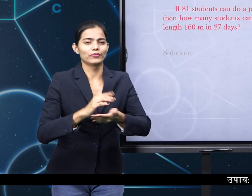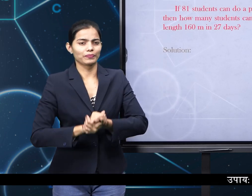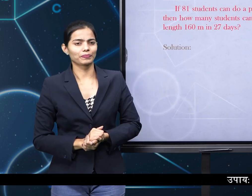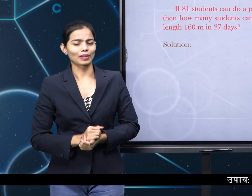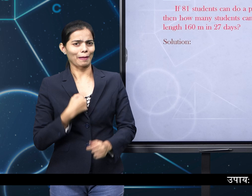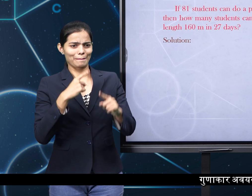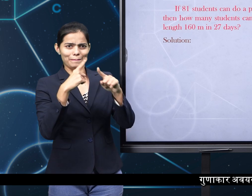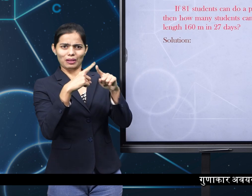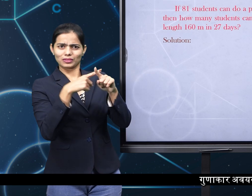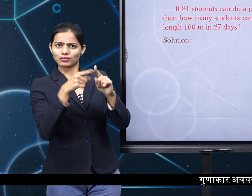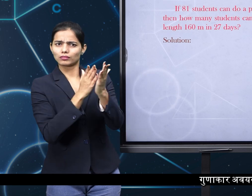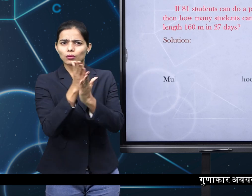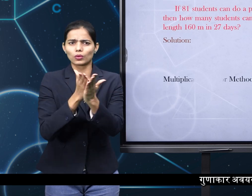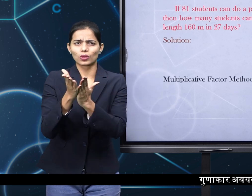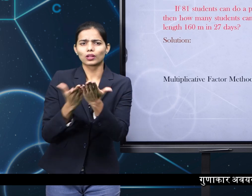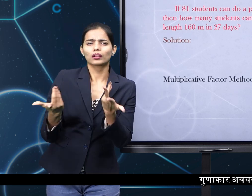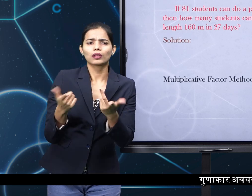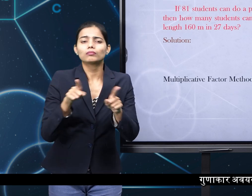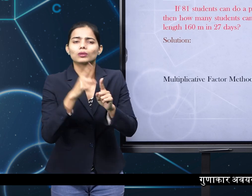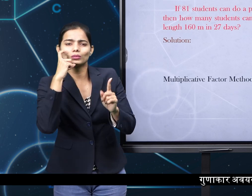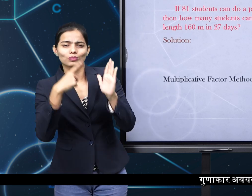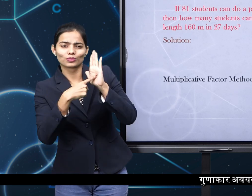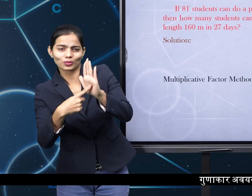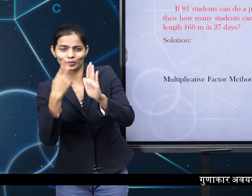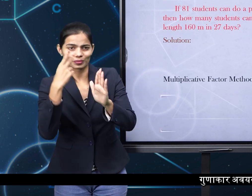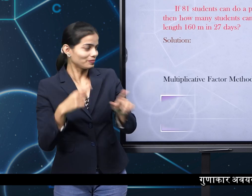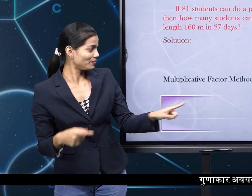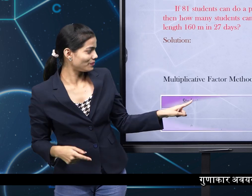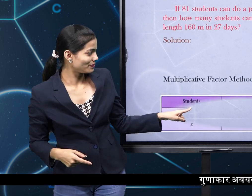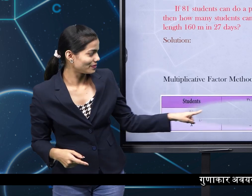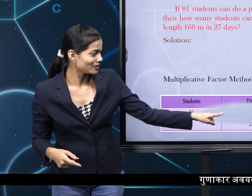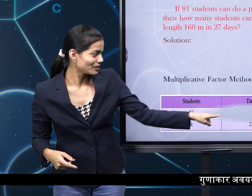उपाय. गुणाकार अवयव पद्धत.